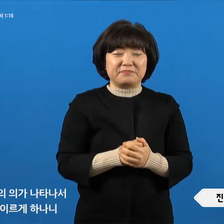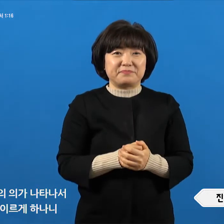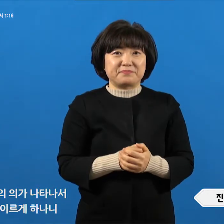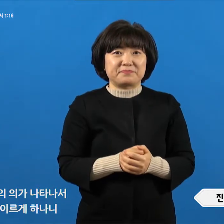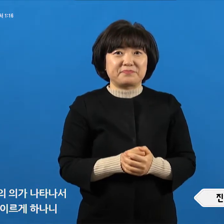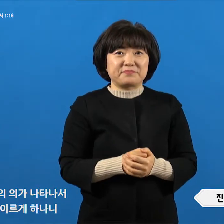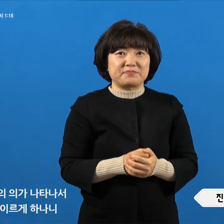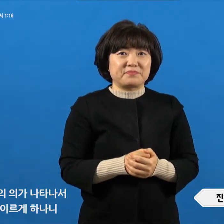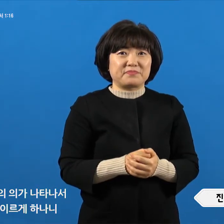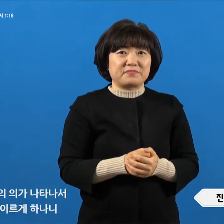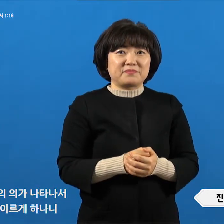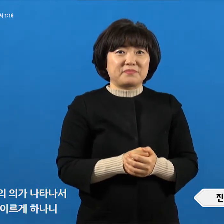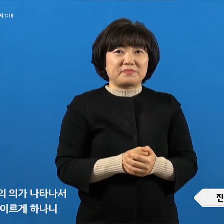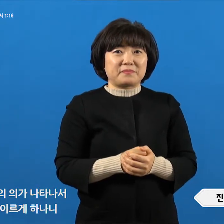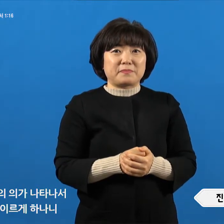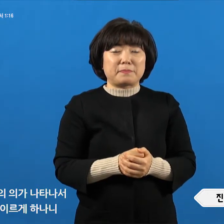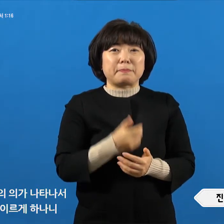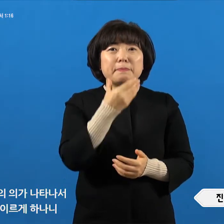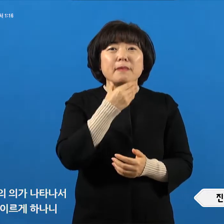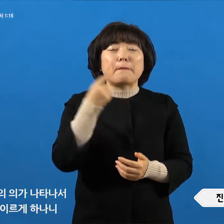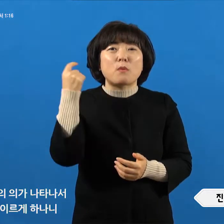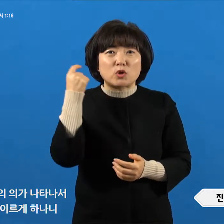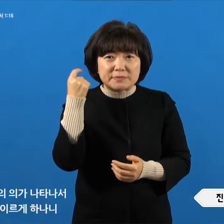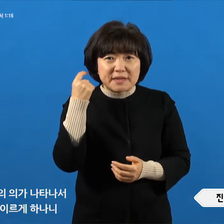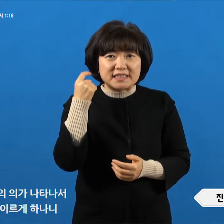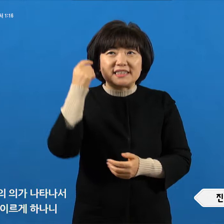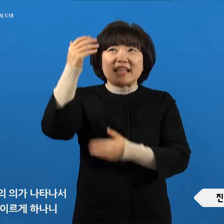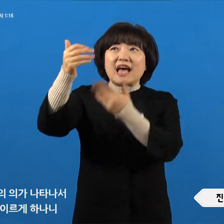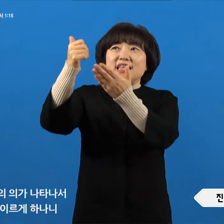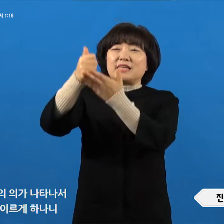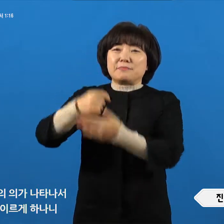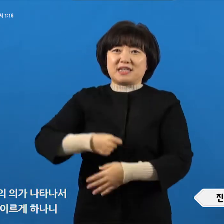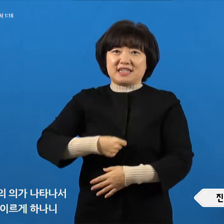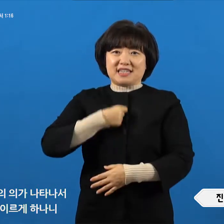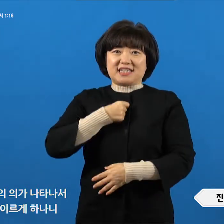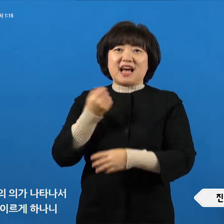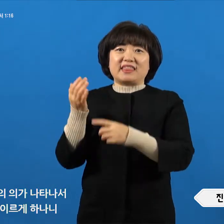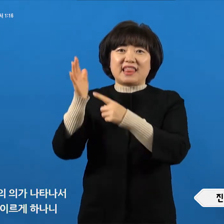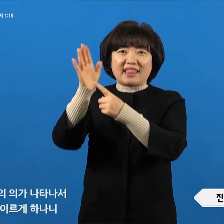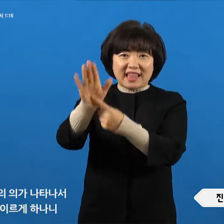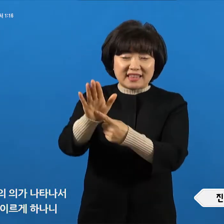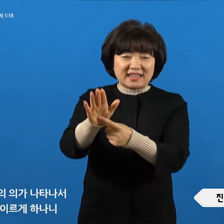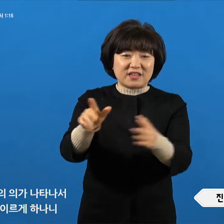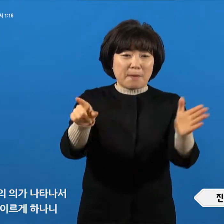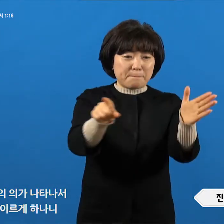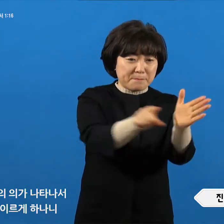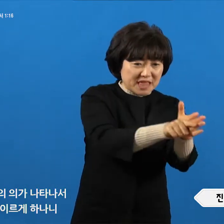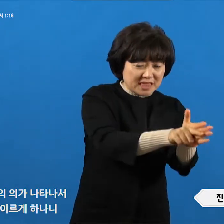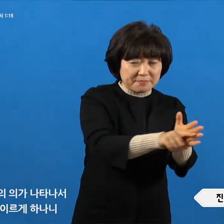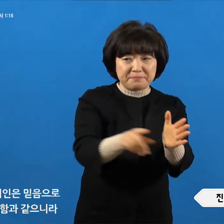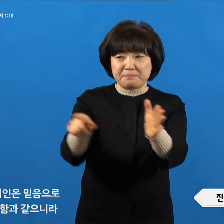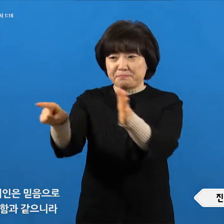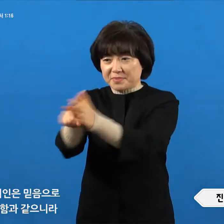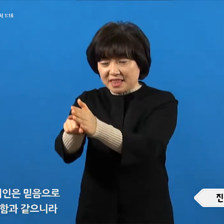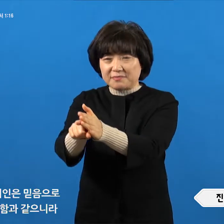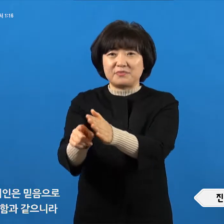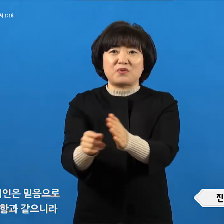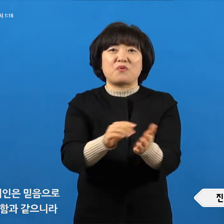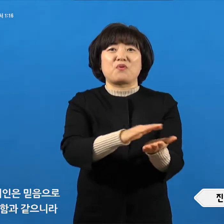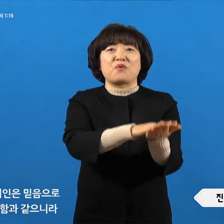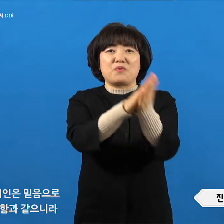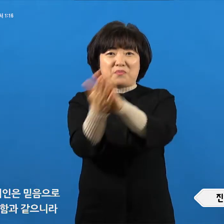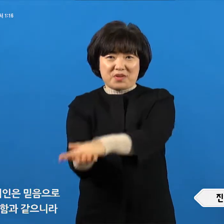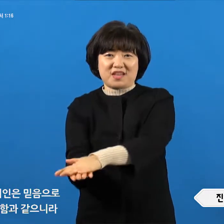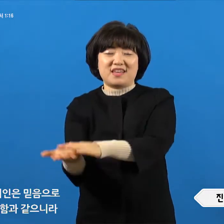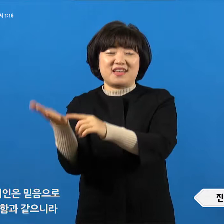같이 읽겠습니다. 시작. 복음에는 하나님의 의가 나타나서 믿음으로 믿음에 이르게 하나니